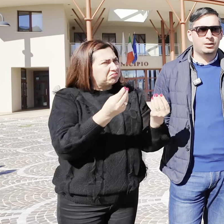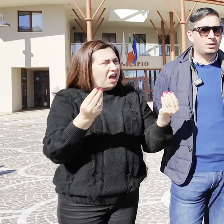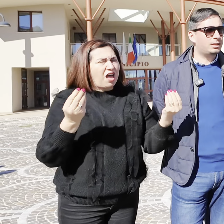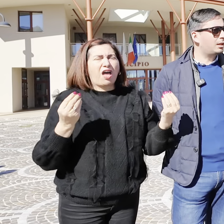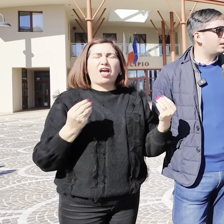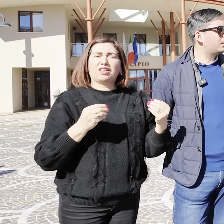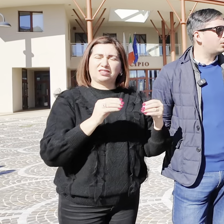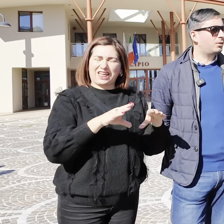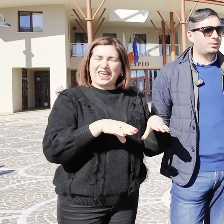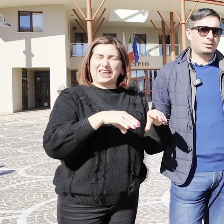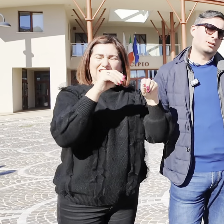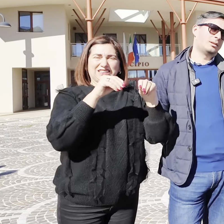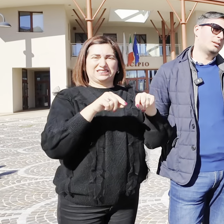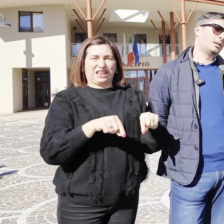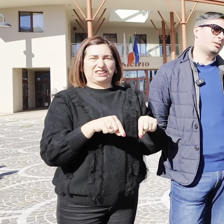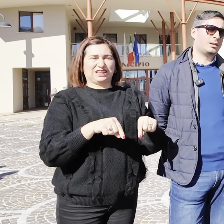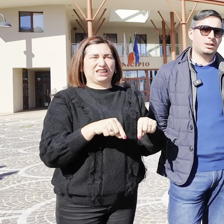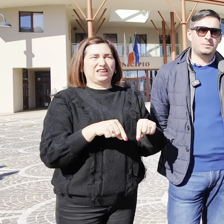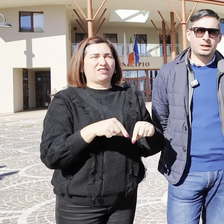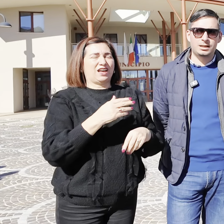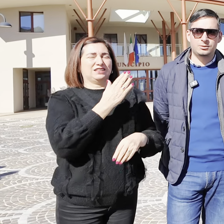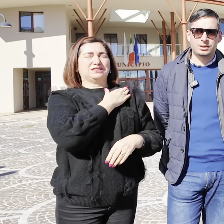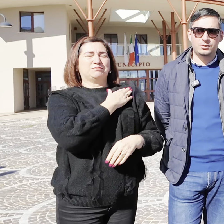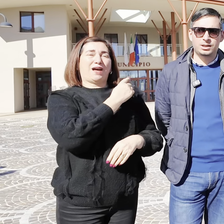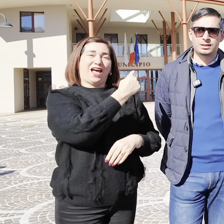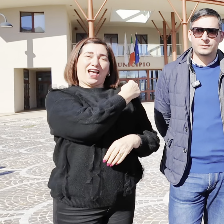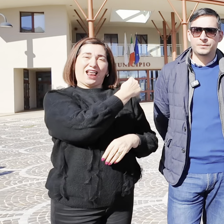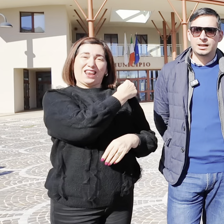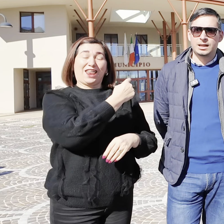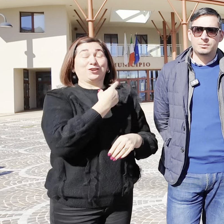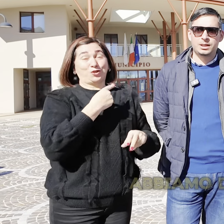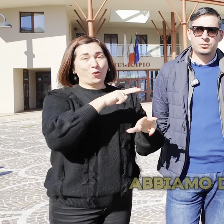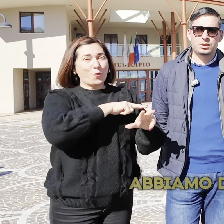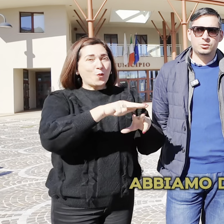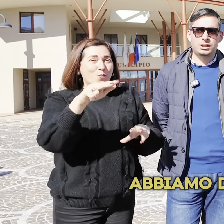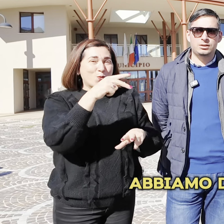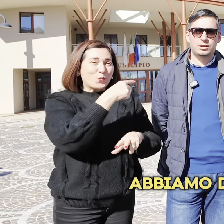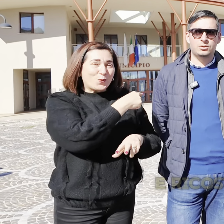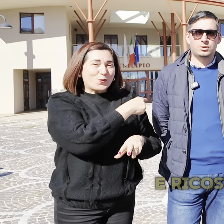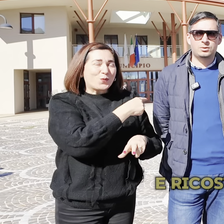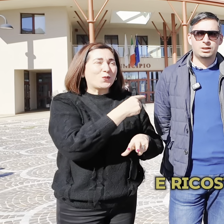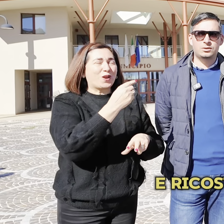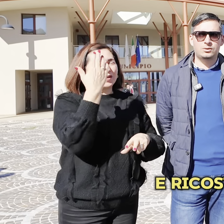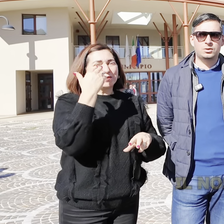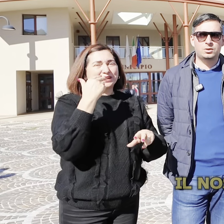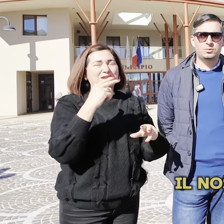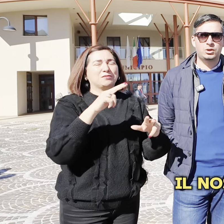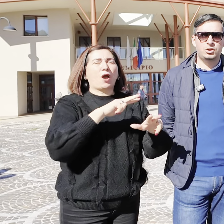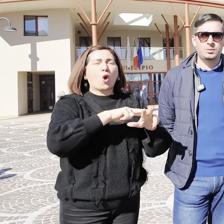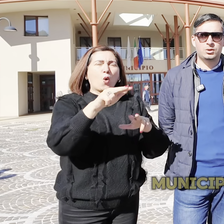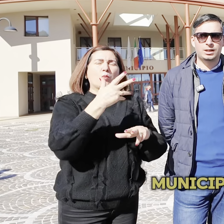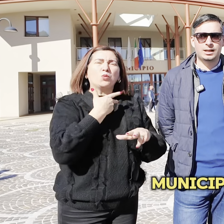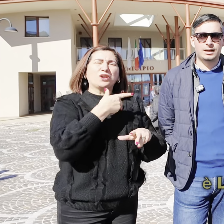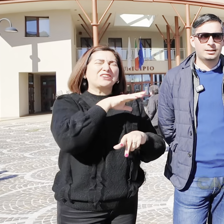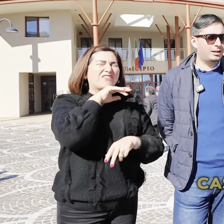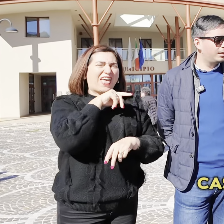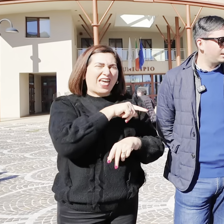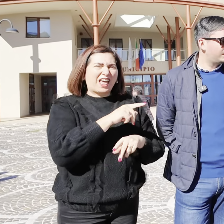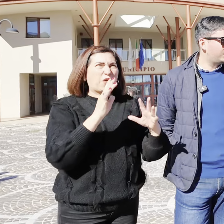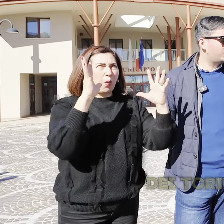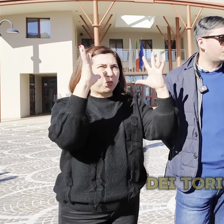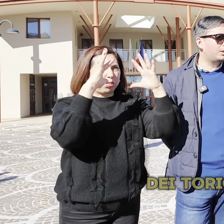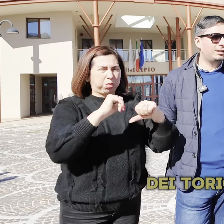iniziative. Questa dietro alle mie spalle è una di quelle. Abbiamo demolito e ricostruito il nostro municipio, che è la